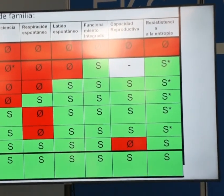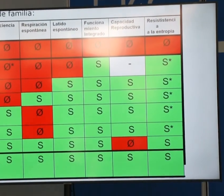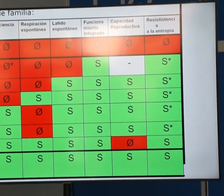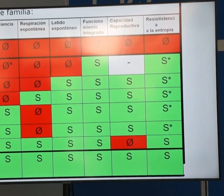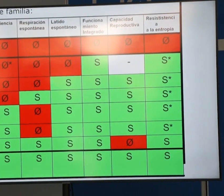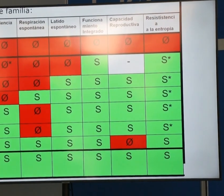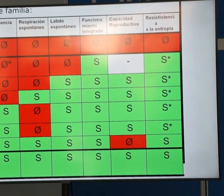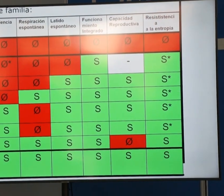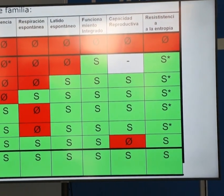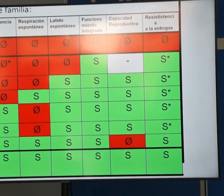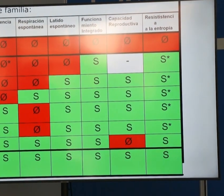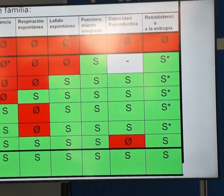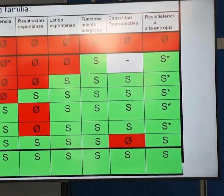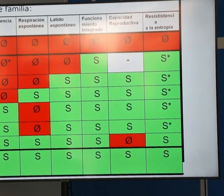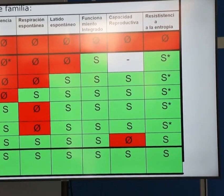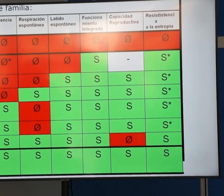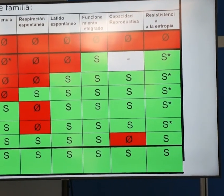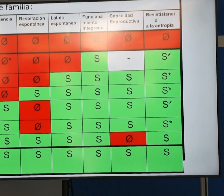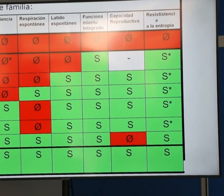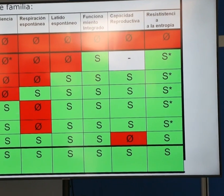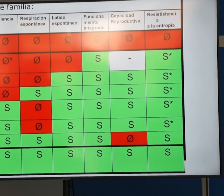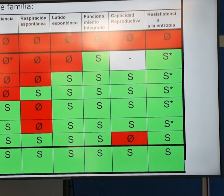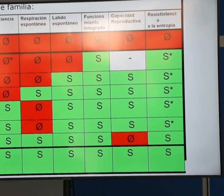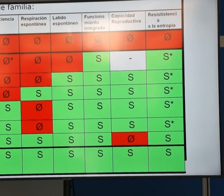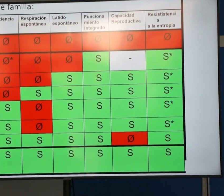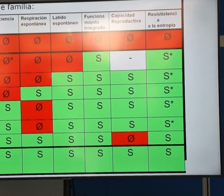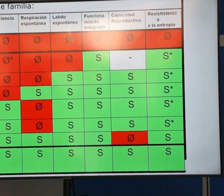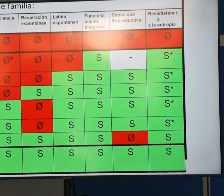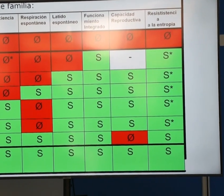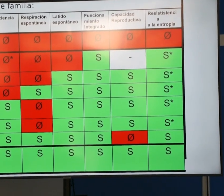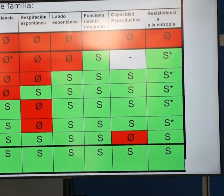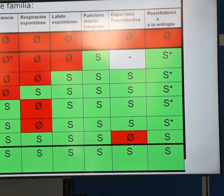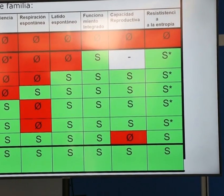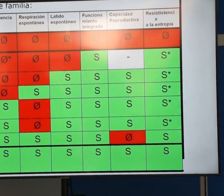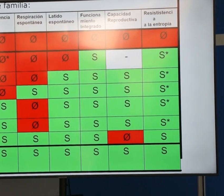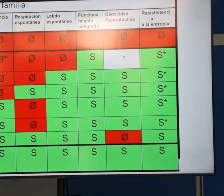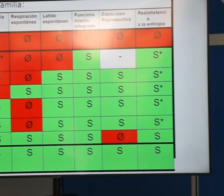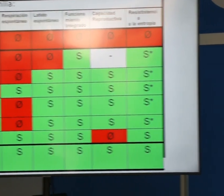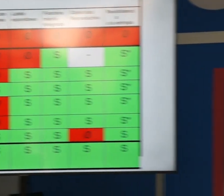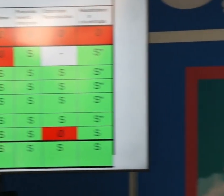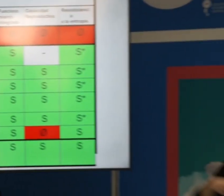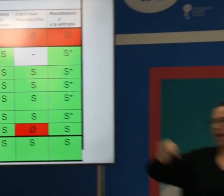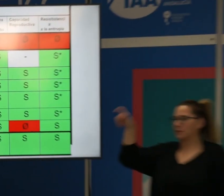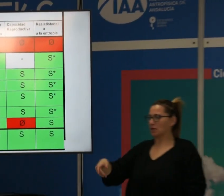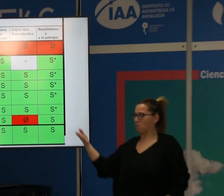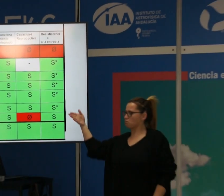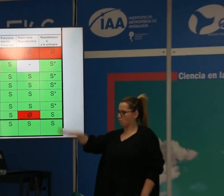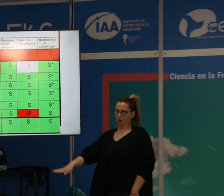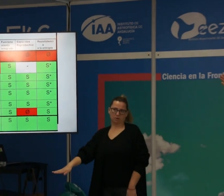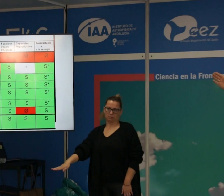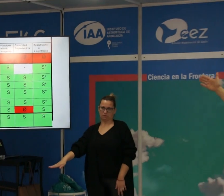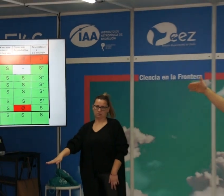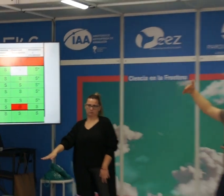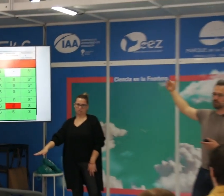la persona que está absolutamente incontrovertiblemente viva y la persona que está incontrovertiblemente muerta. Si hacemos